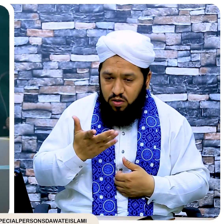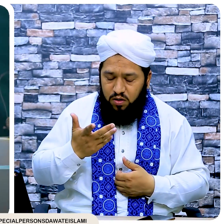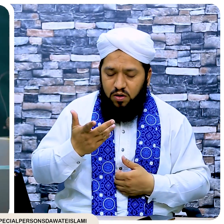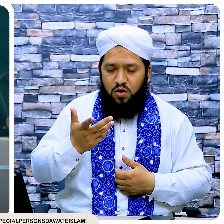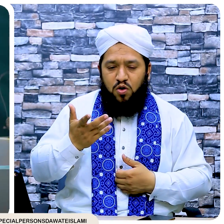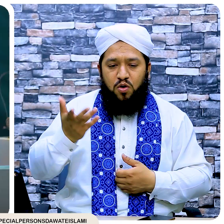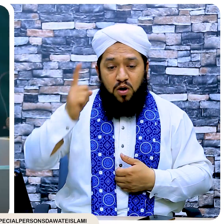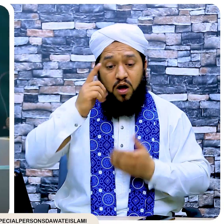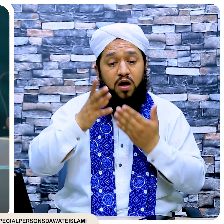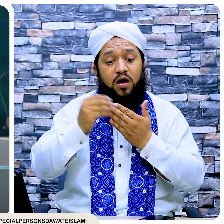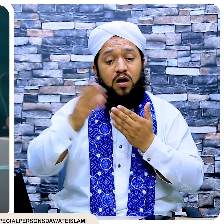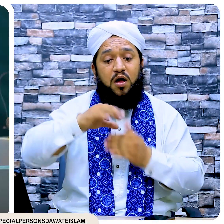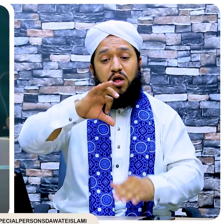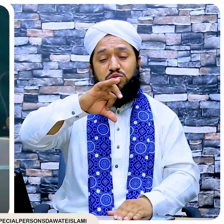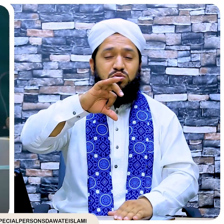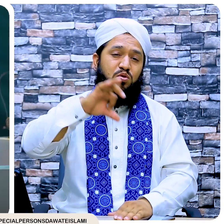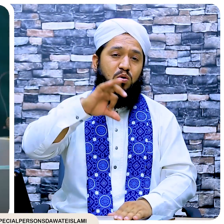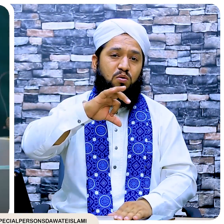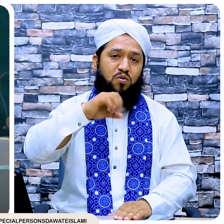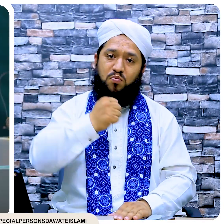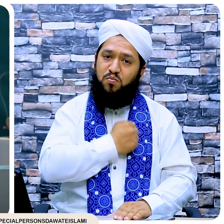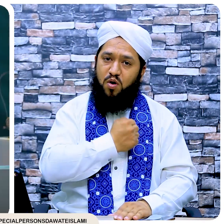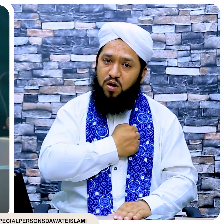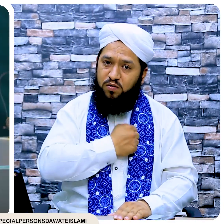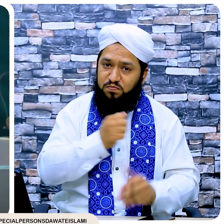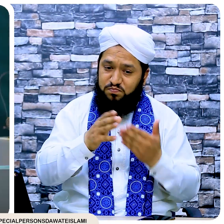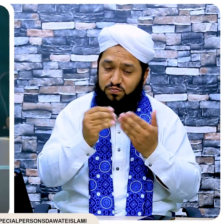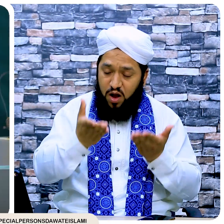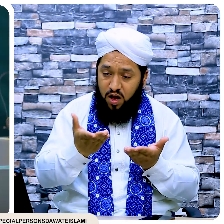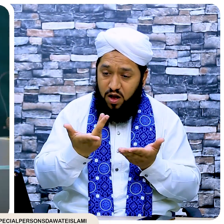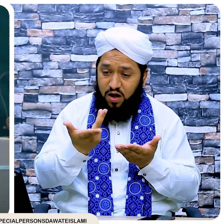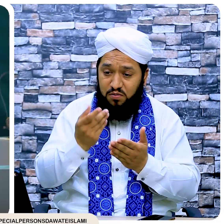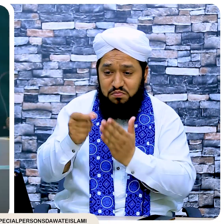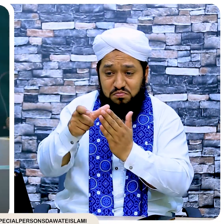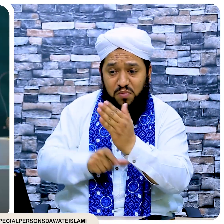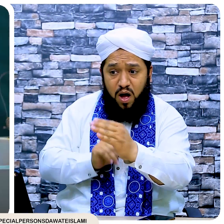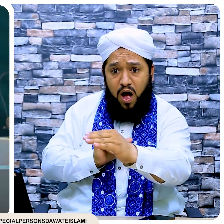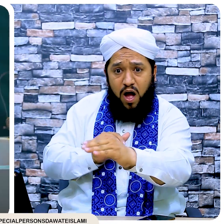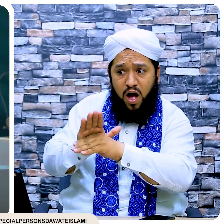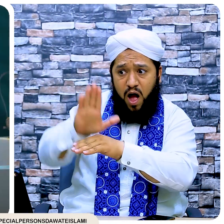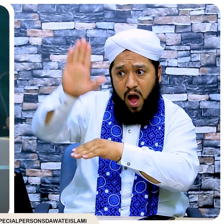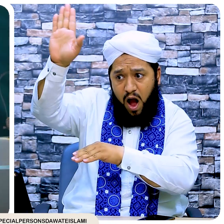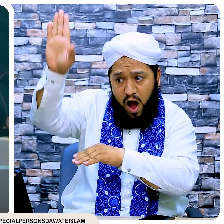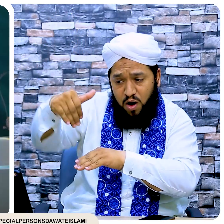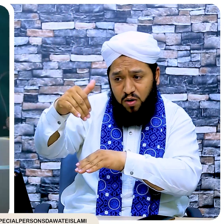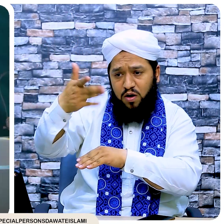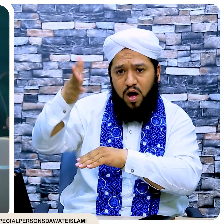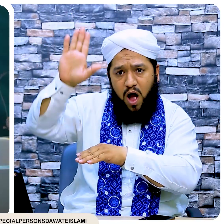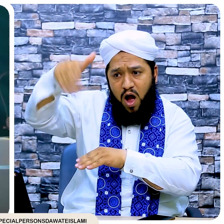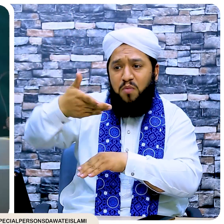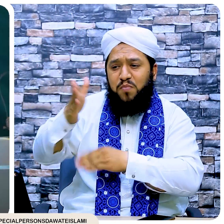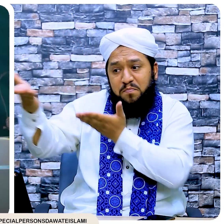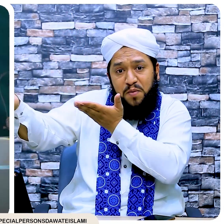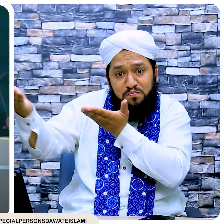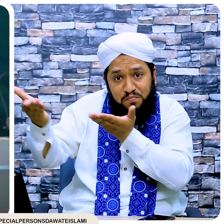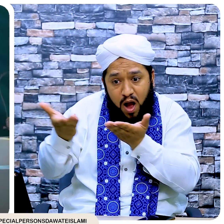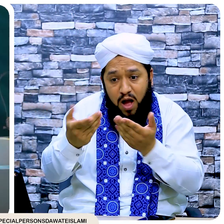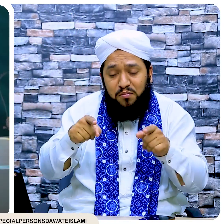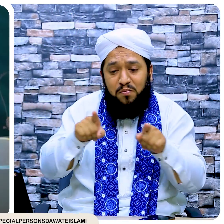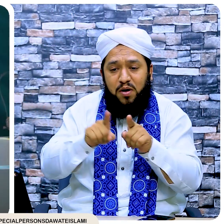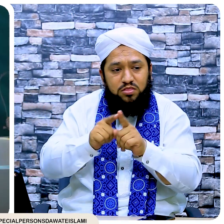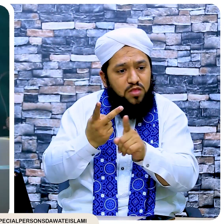دن تھا ناظرین 9 محرم الحرام کا۔ ذرا سوچئے، اس قافلے کو خط لکھ کر بلایا گیا تھا، محبتوں سے